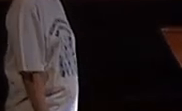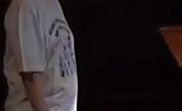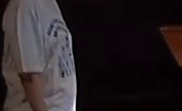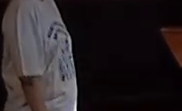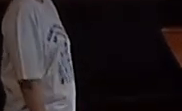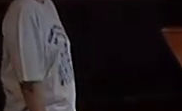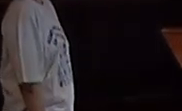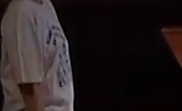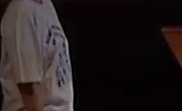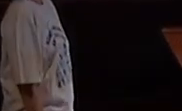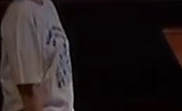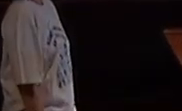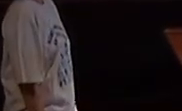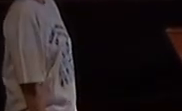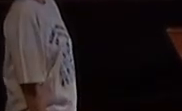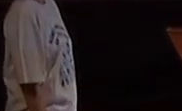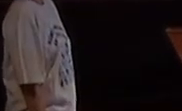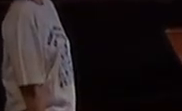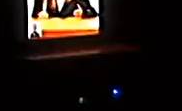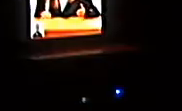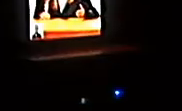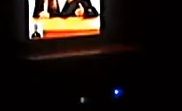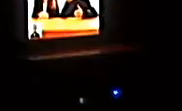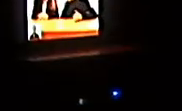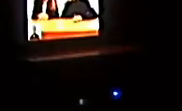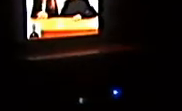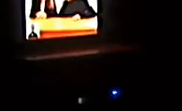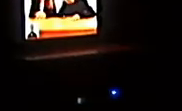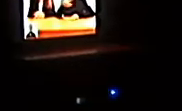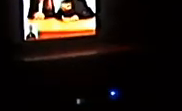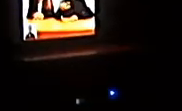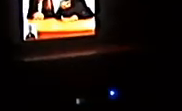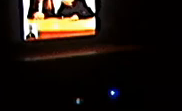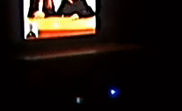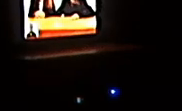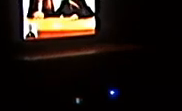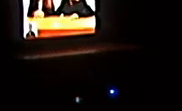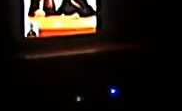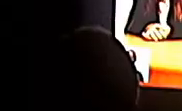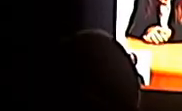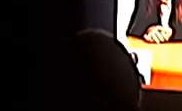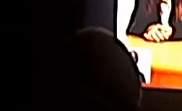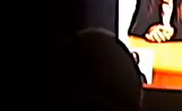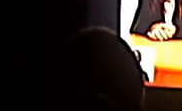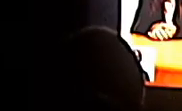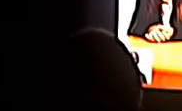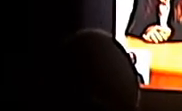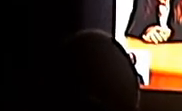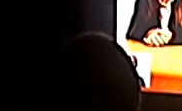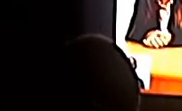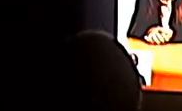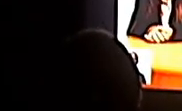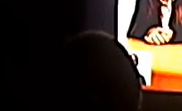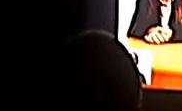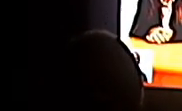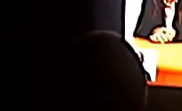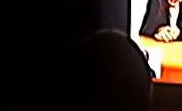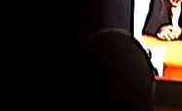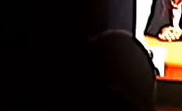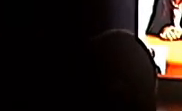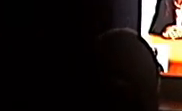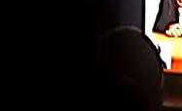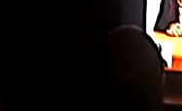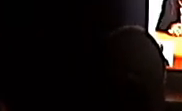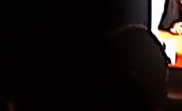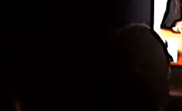apresentação foi dividida em três etapas a primeira delas foi um telejornal feito por integrantes da Abada e que trouxe